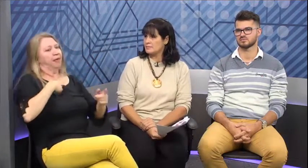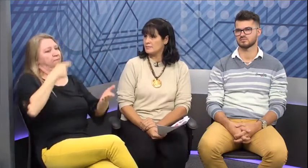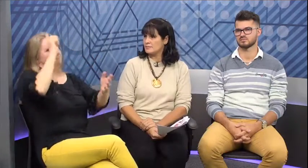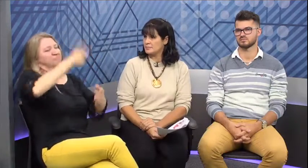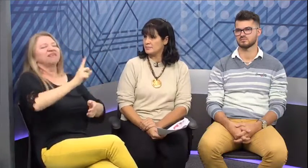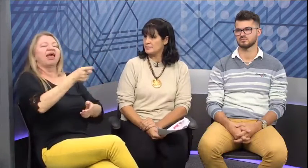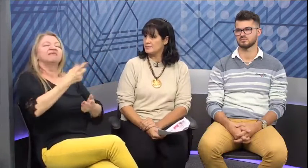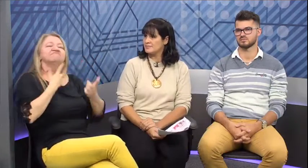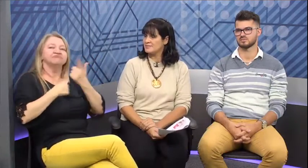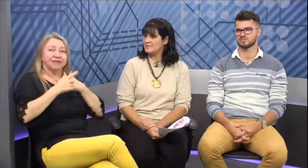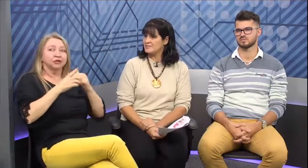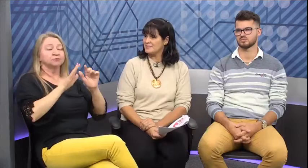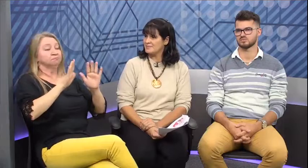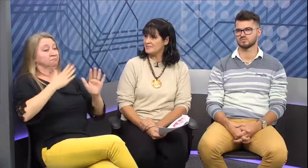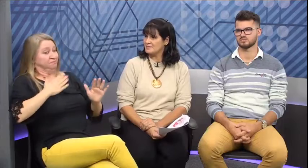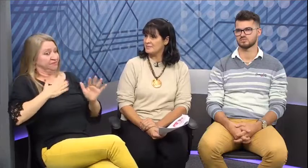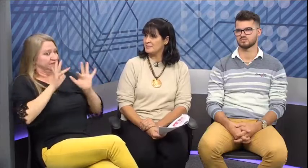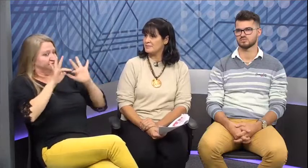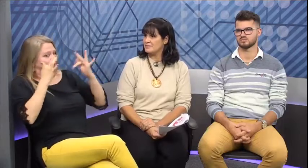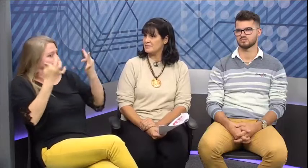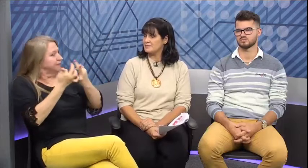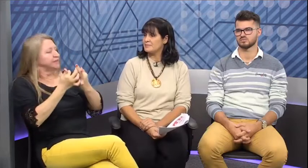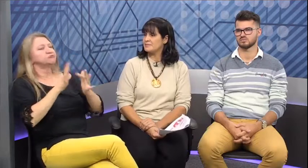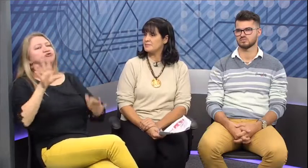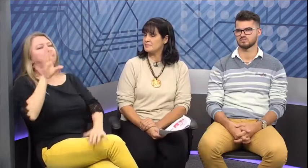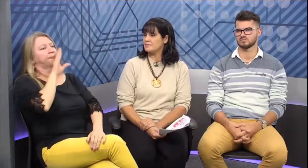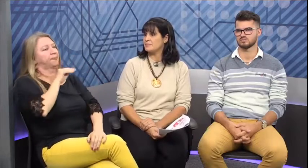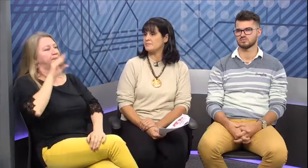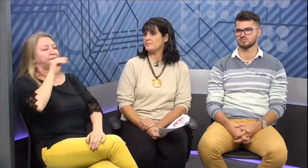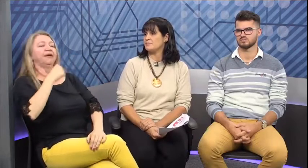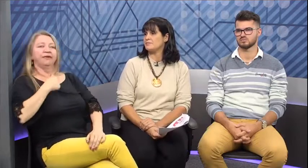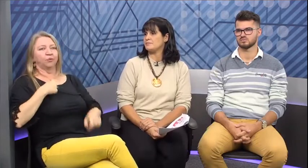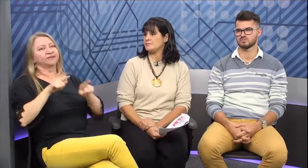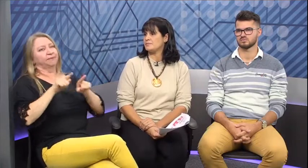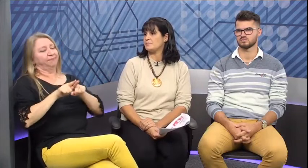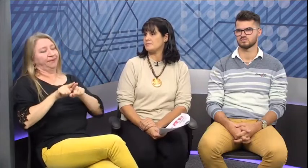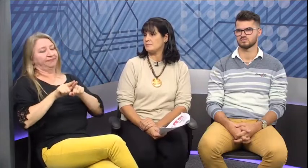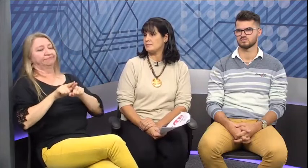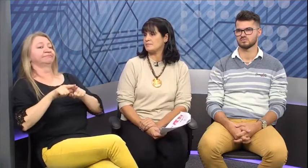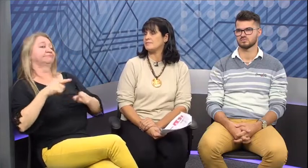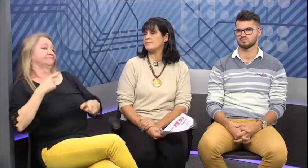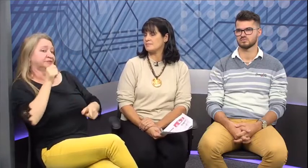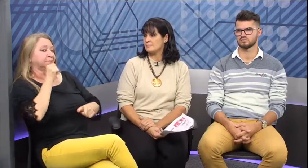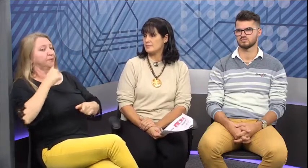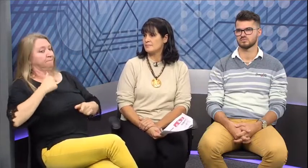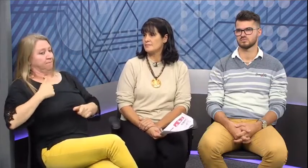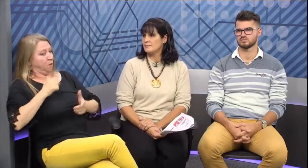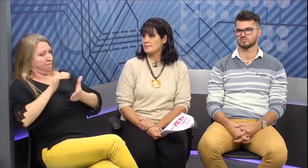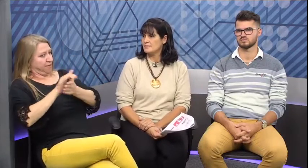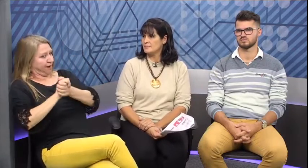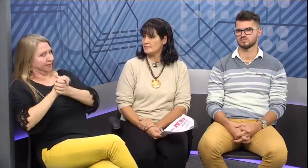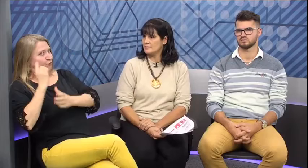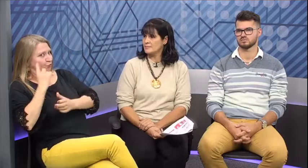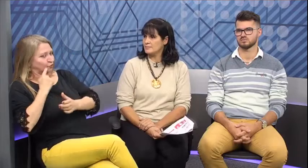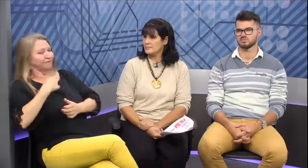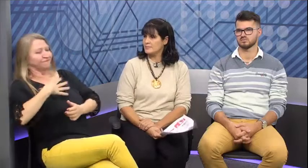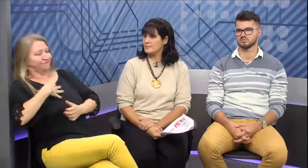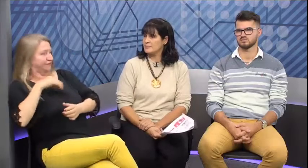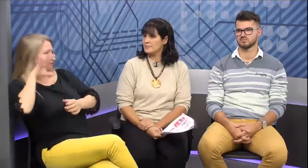porque ela gosta, não foi porque eu pedi, mas porque ela gosta. Então, em casa, nós somente oralizamos. O